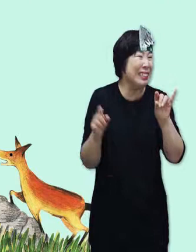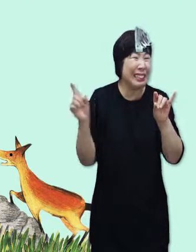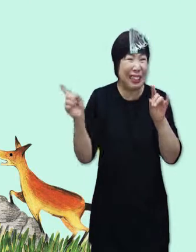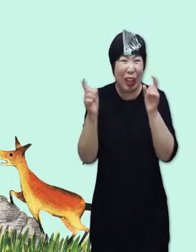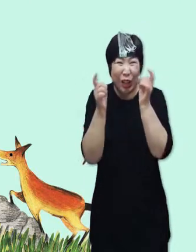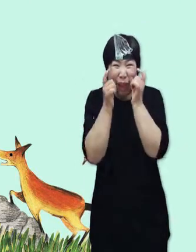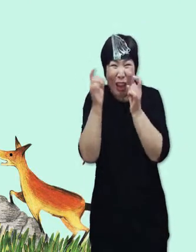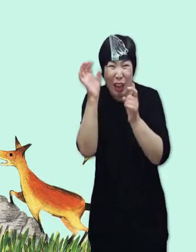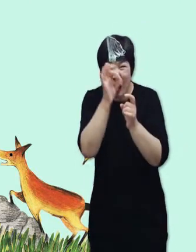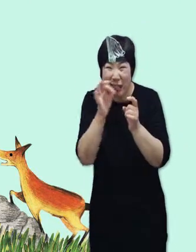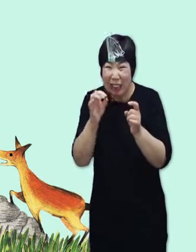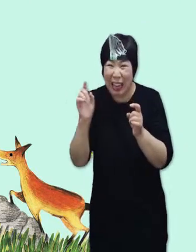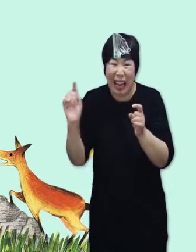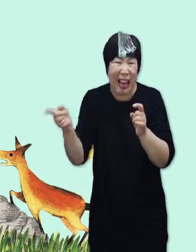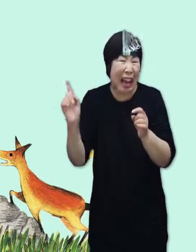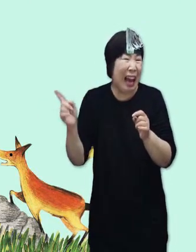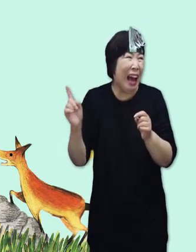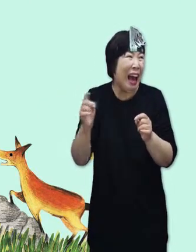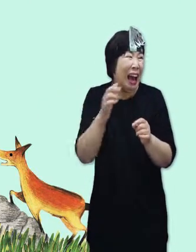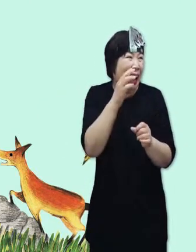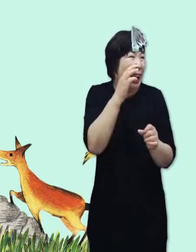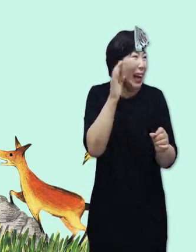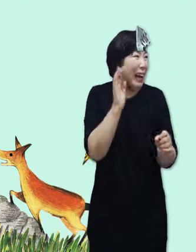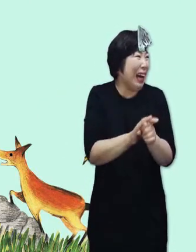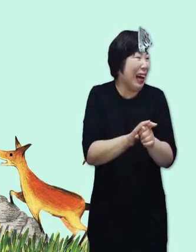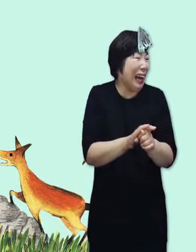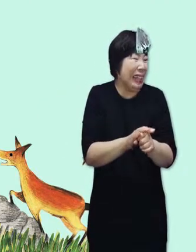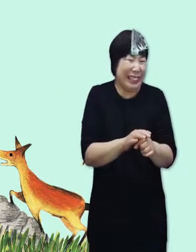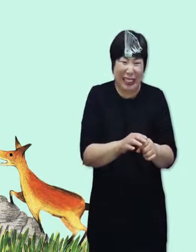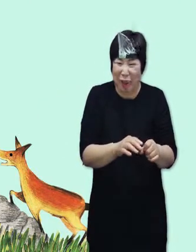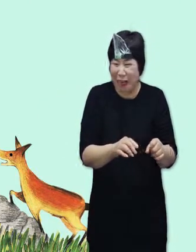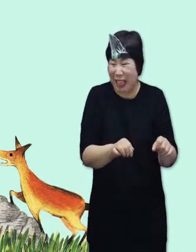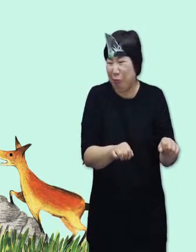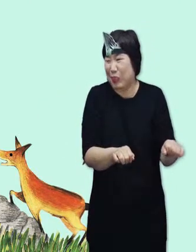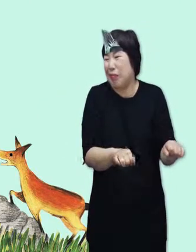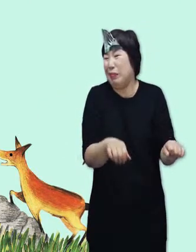여우는 멧돼지가 한심하다는 듯이 말했어.